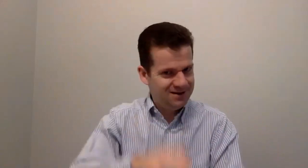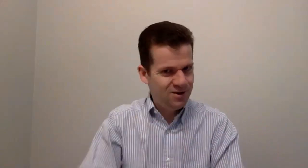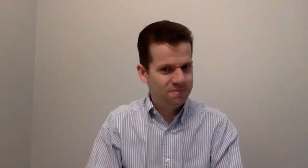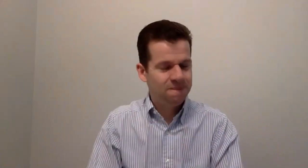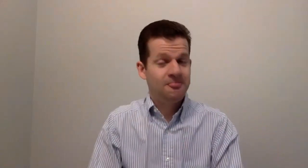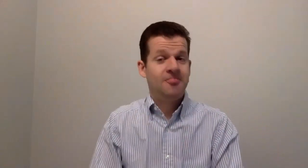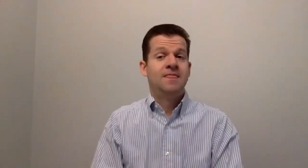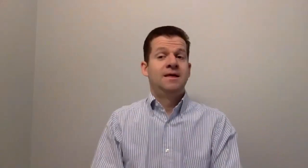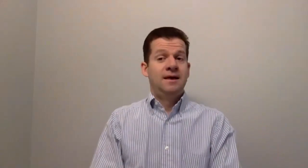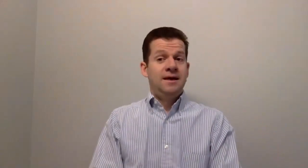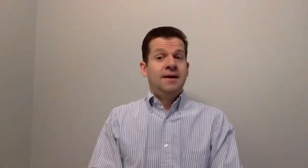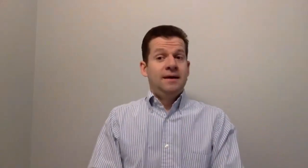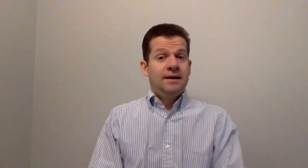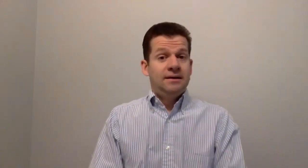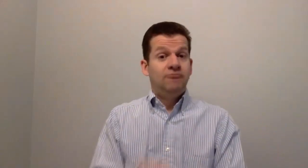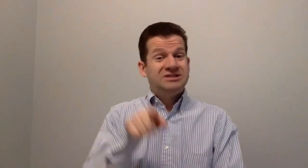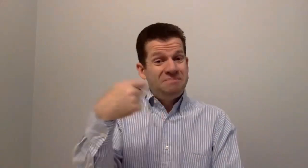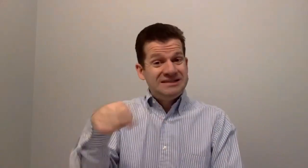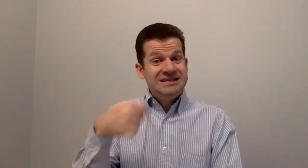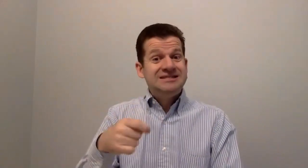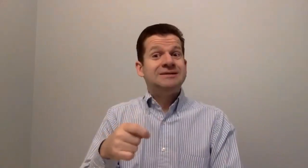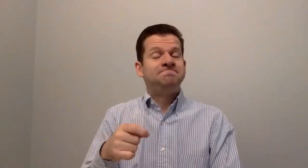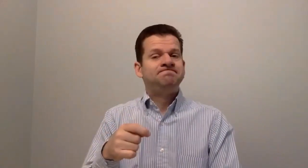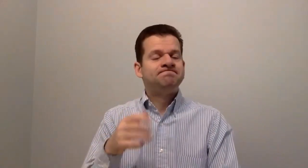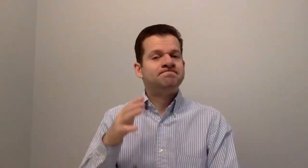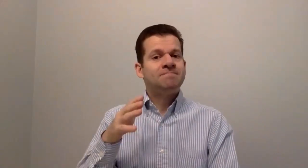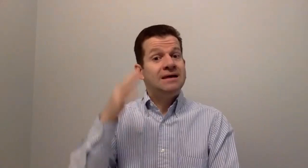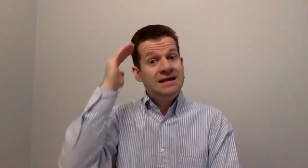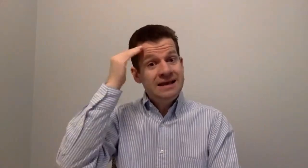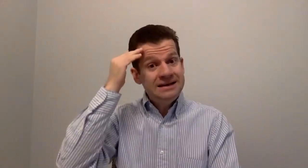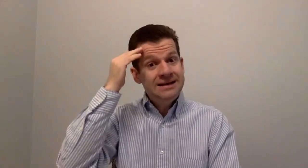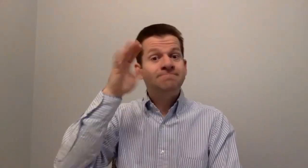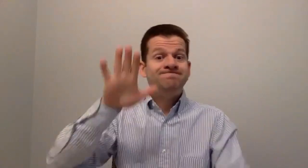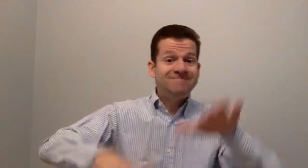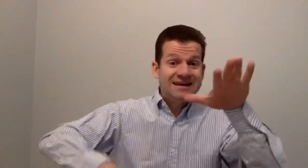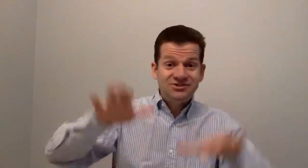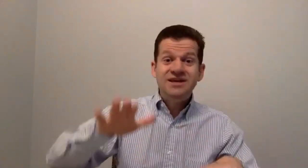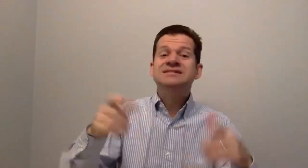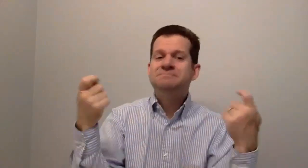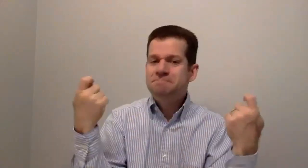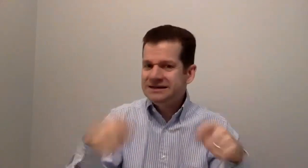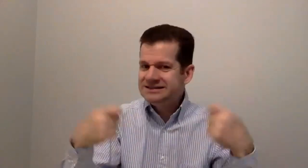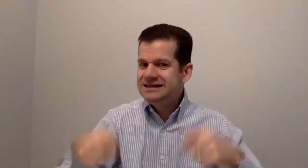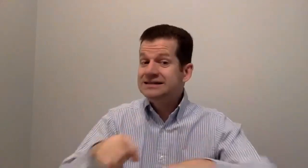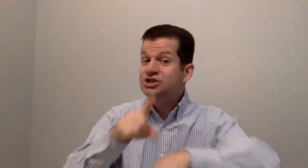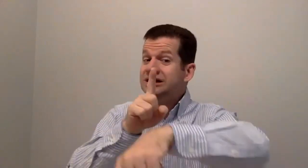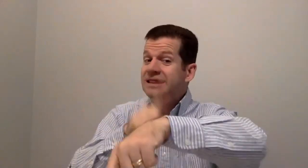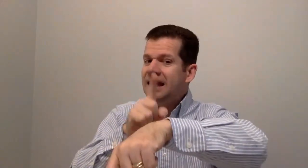entendeu? Então, você precisa entender que, às vezes, precisa de tempo,